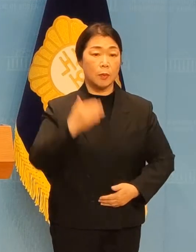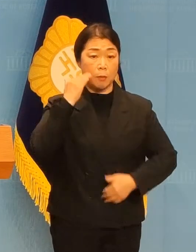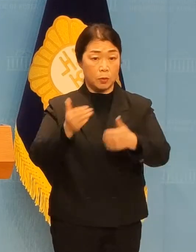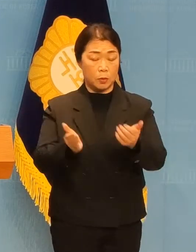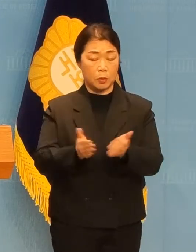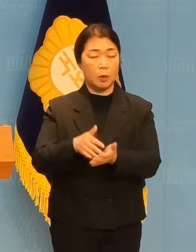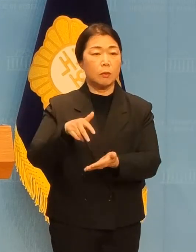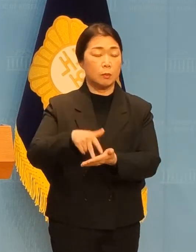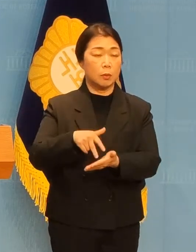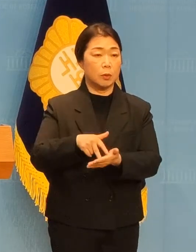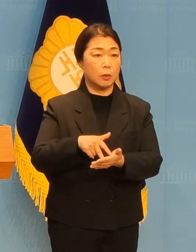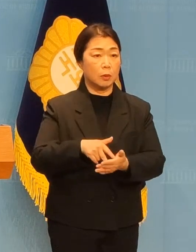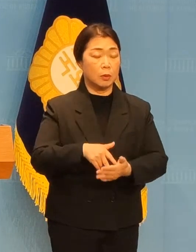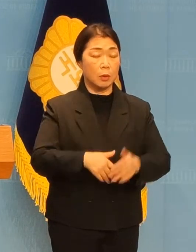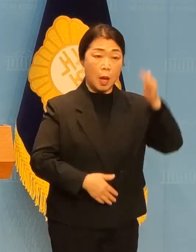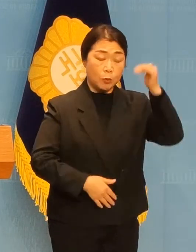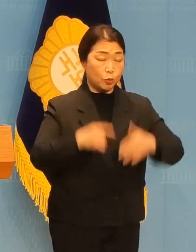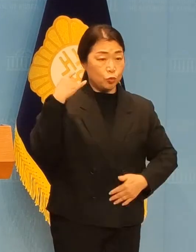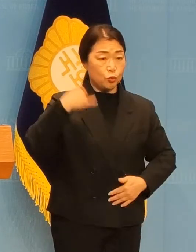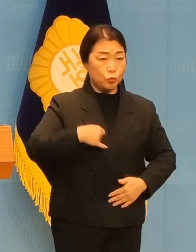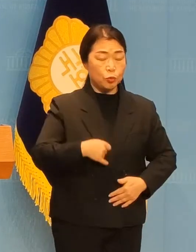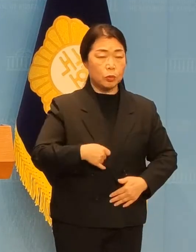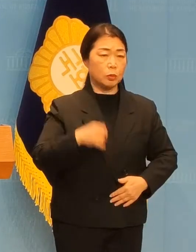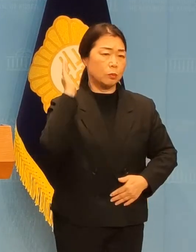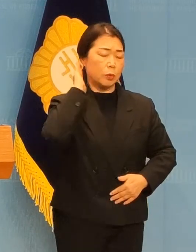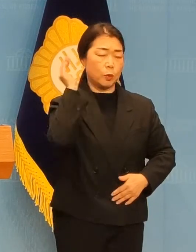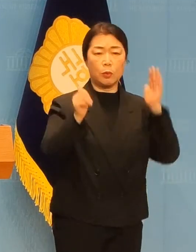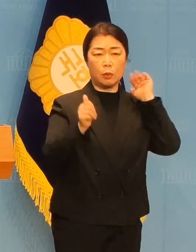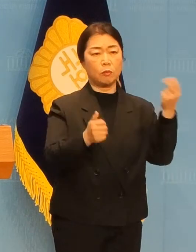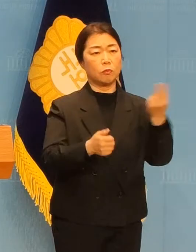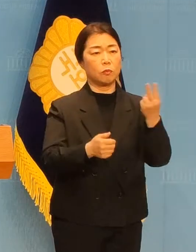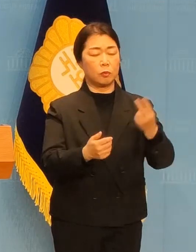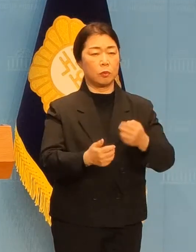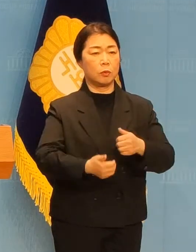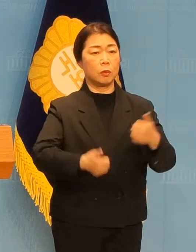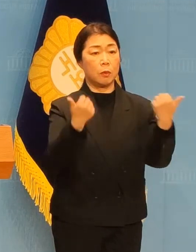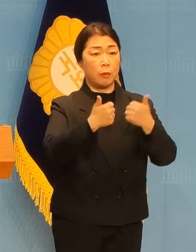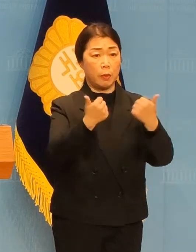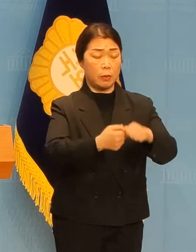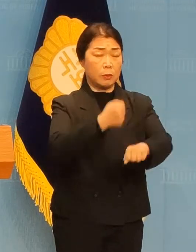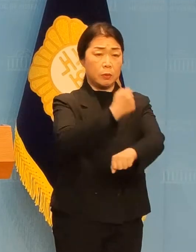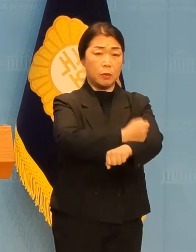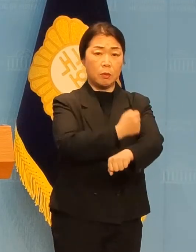더불어민주당은 한중 정상회담의 성과를 든든히 뒷받침하겠습니다.